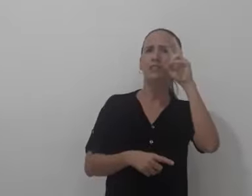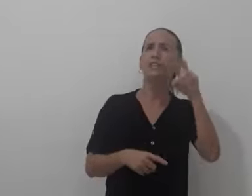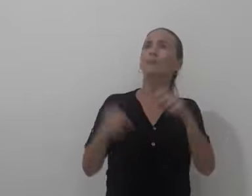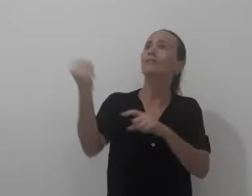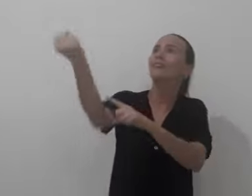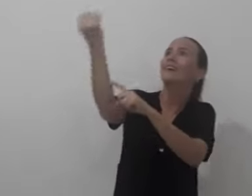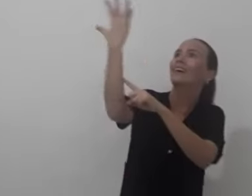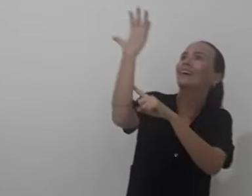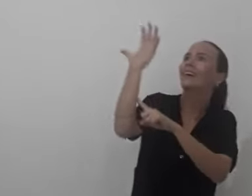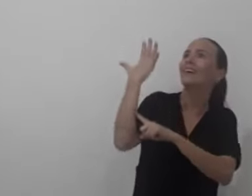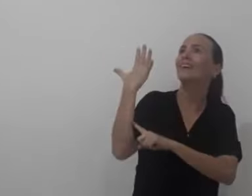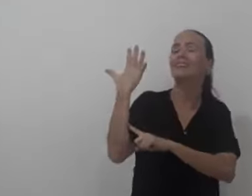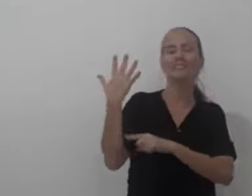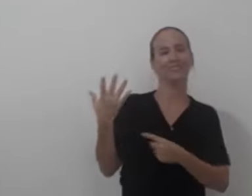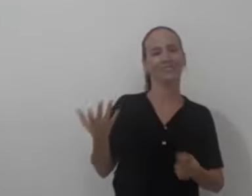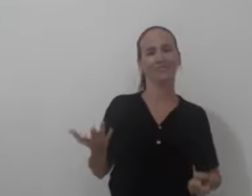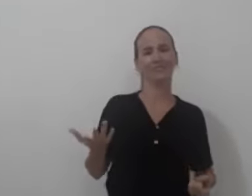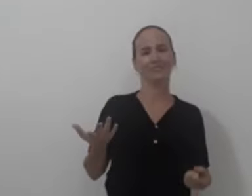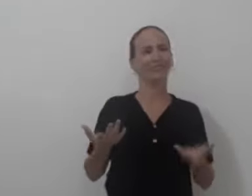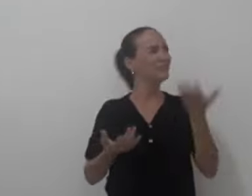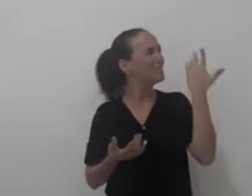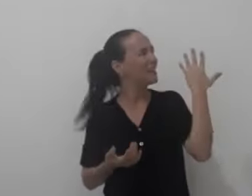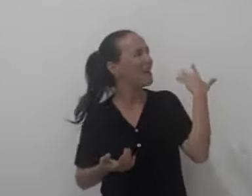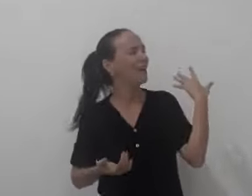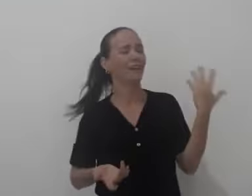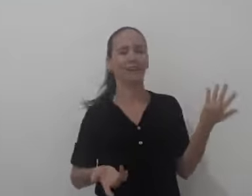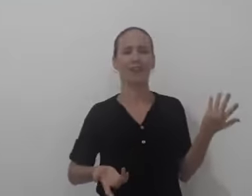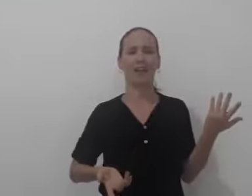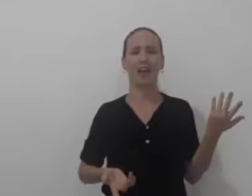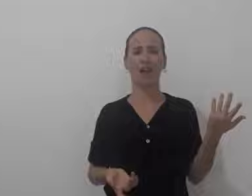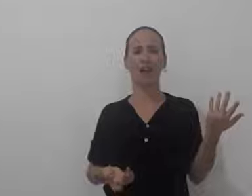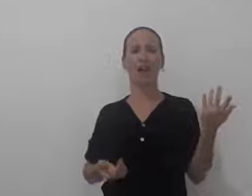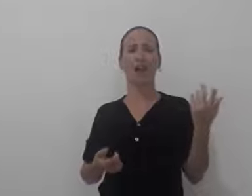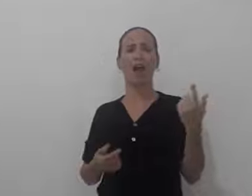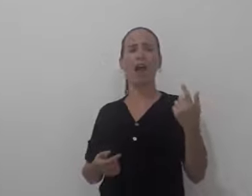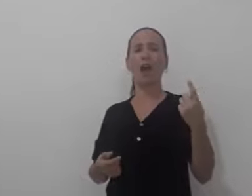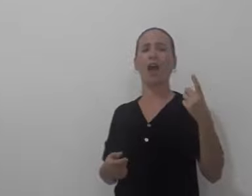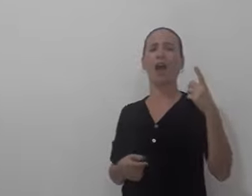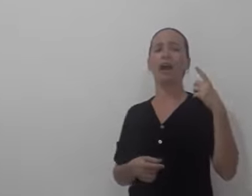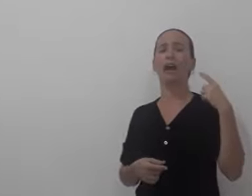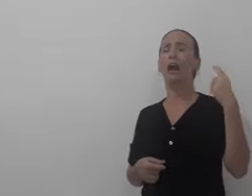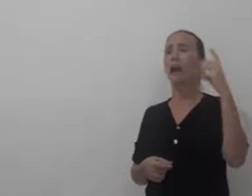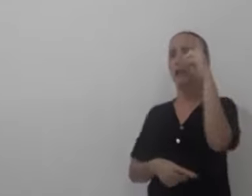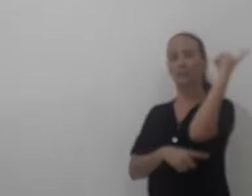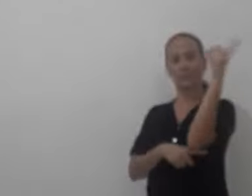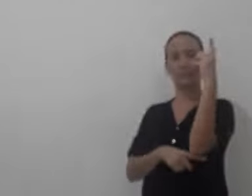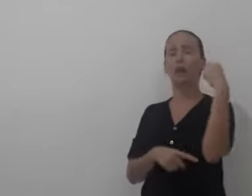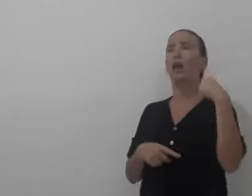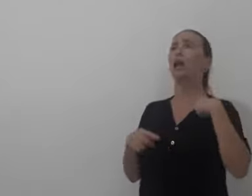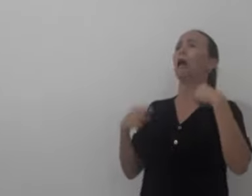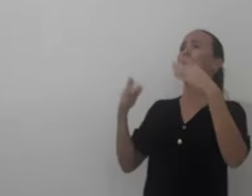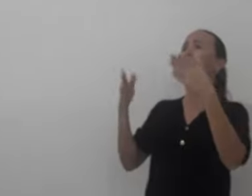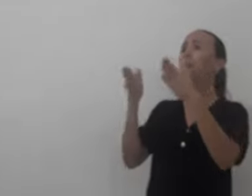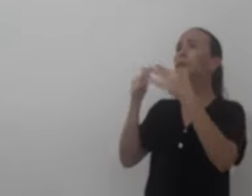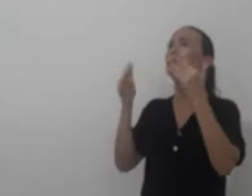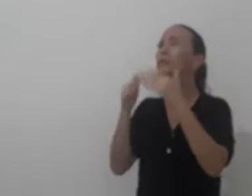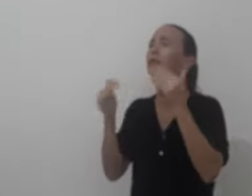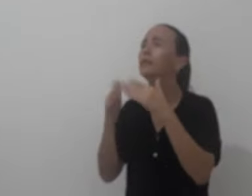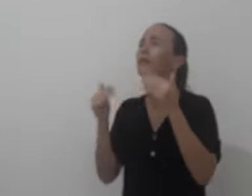Ele vai dizer: proclamei as boas novas de justiça na grande congregação, jamais cerrei os